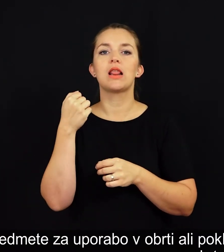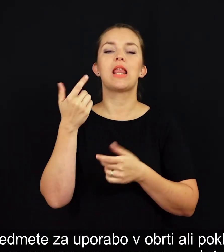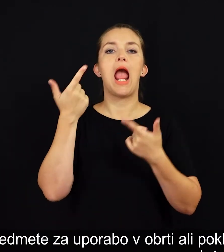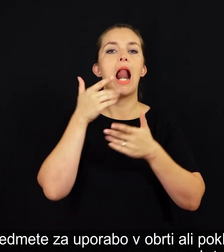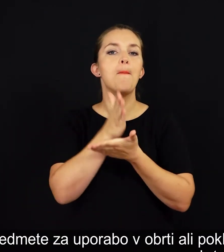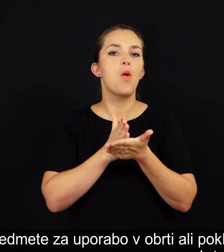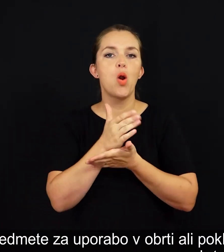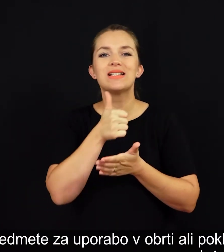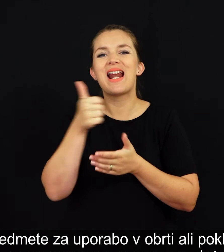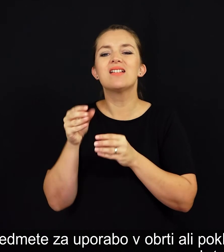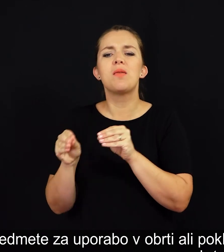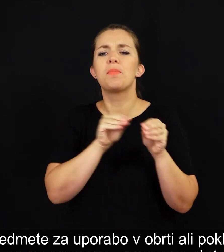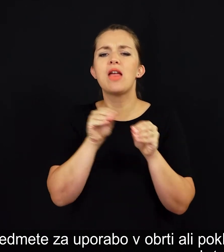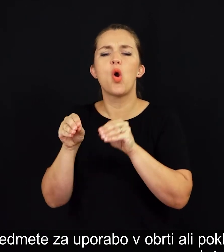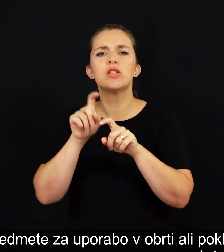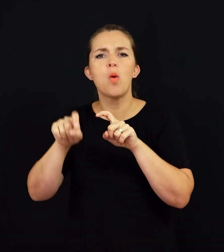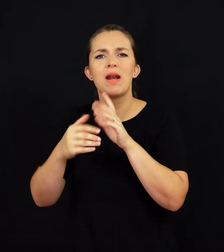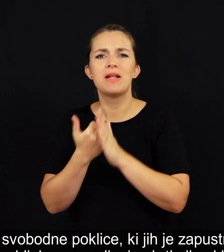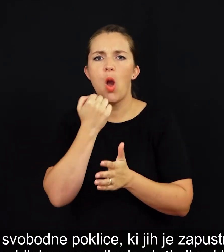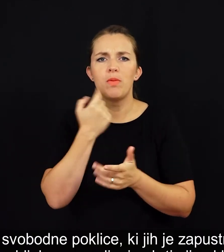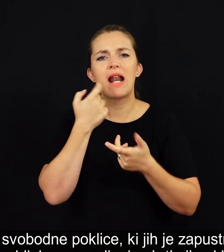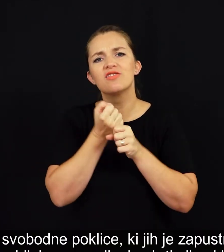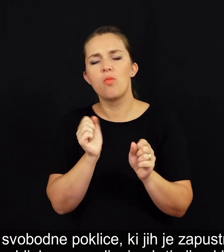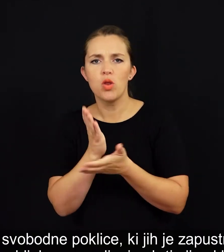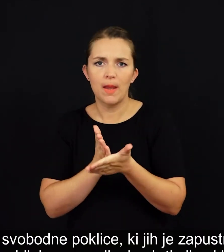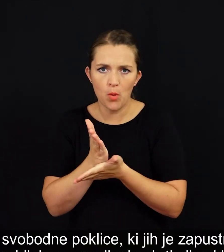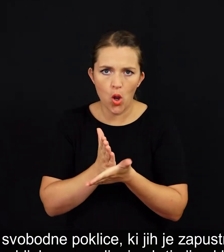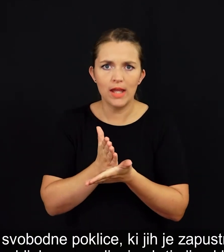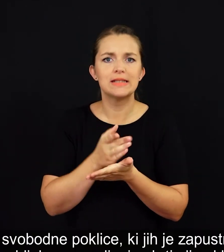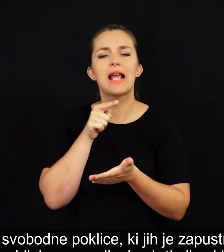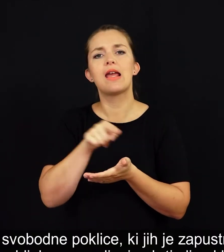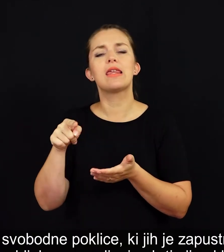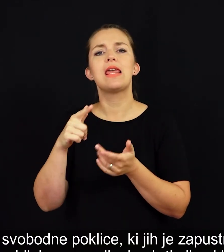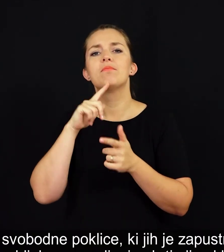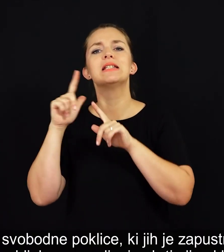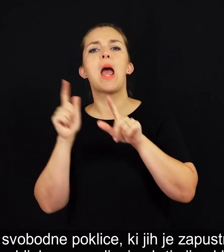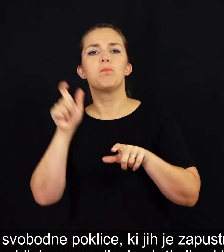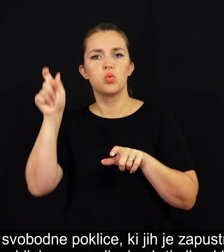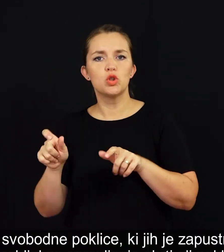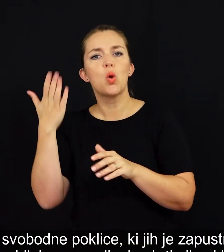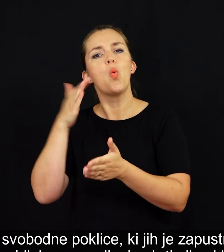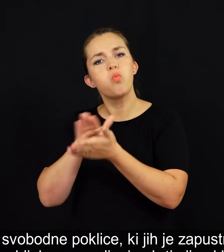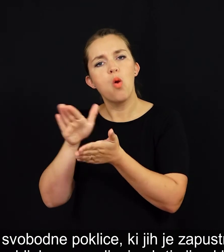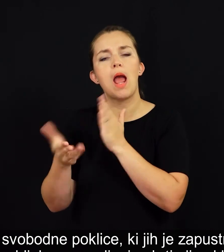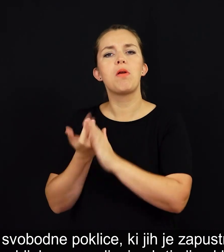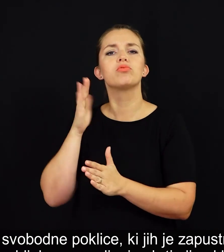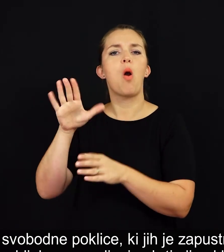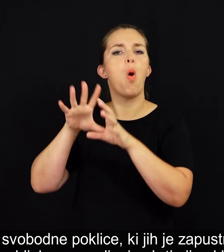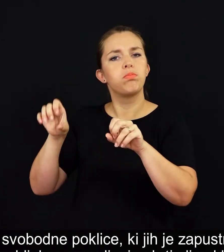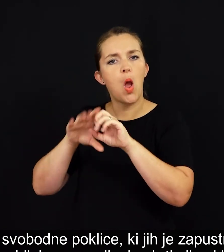razen prenosne opreme za obrt ali svobodne poklice, ki jih je zapustnik uporabljal za opravljanje obrti